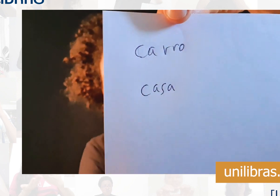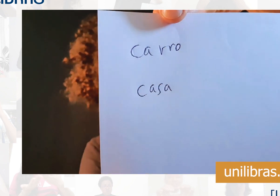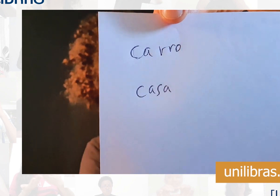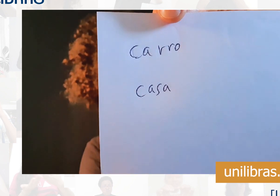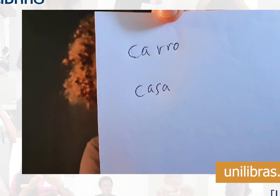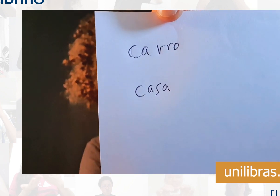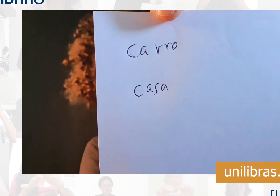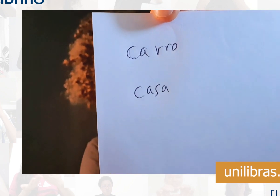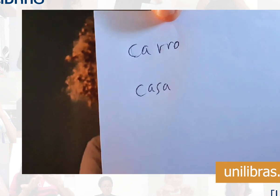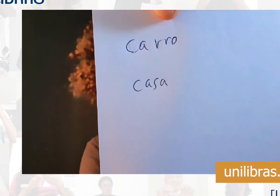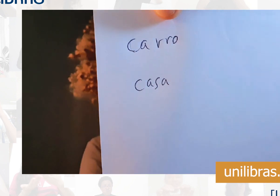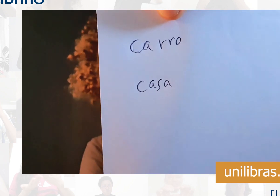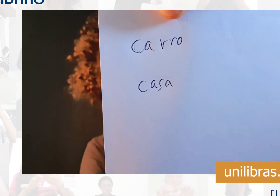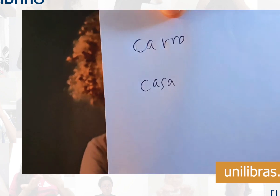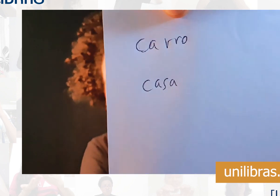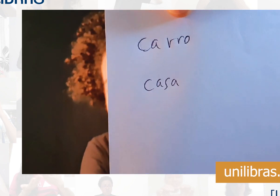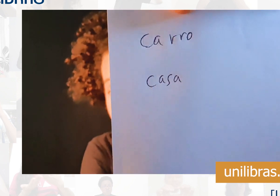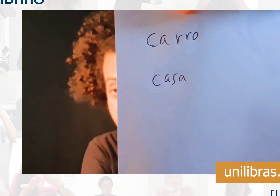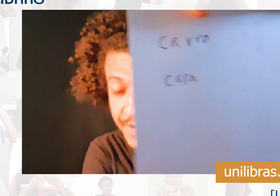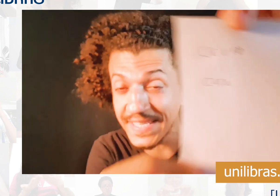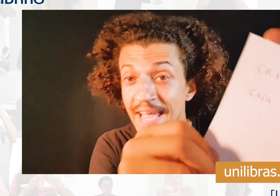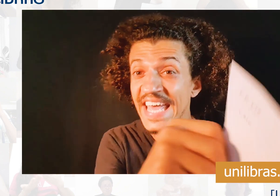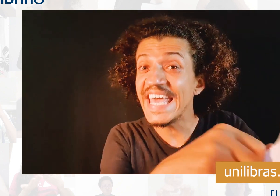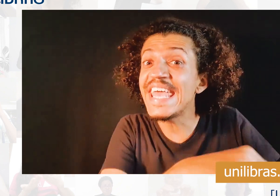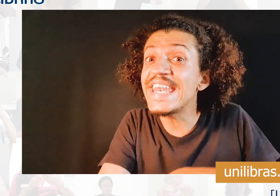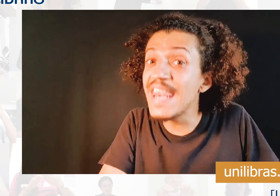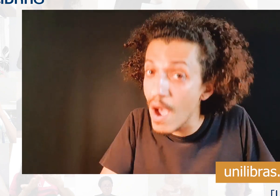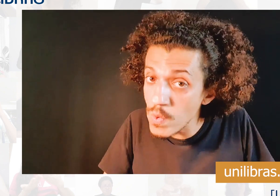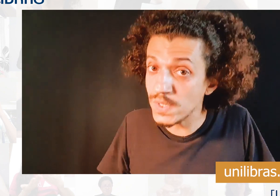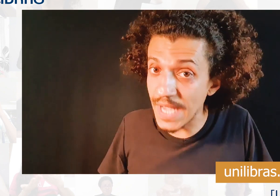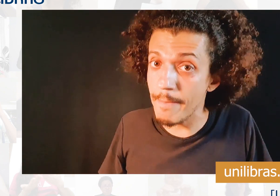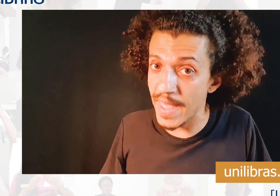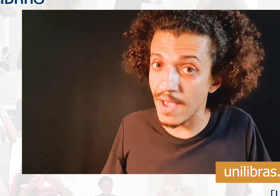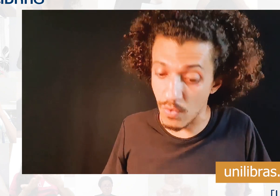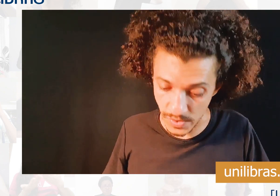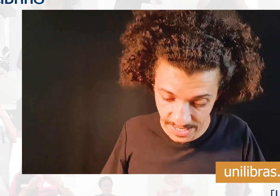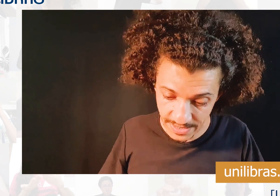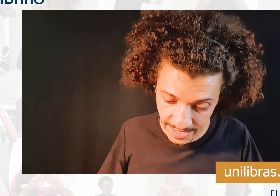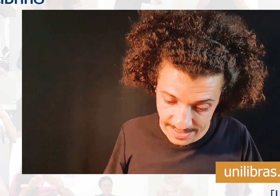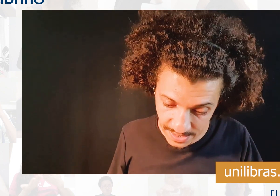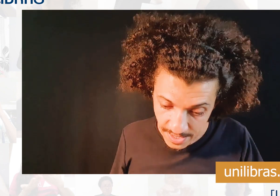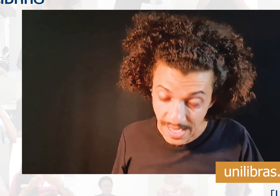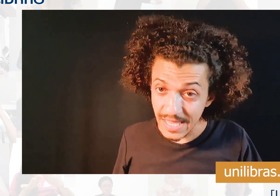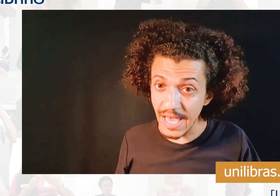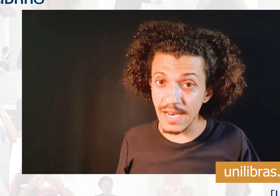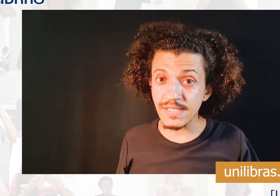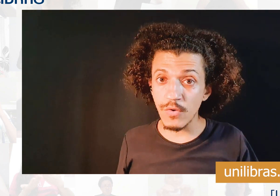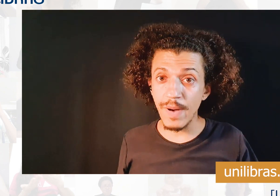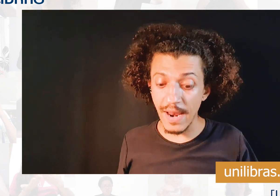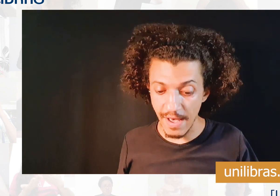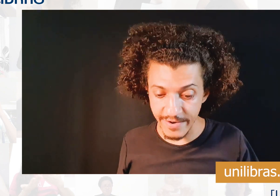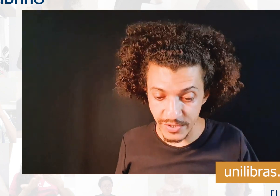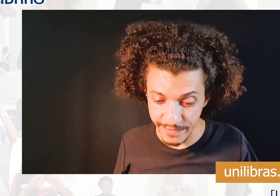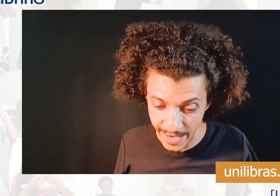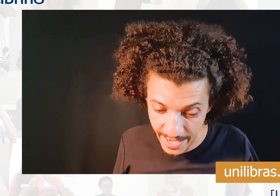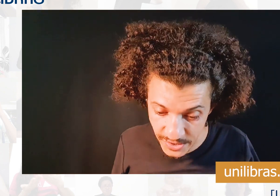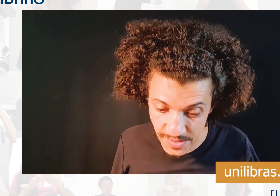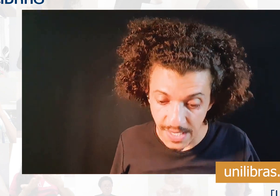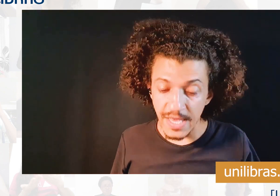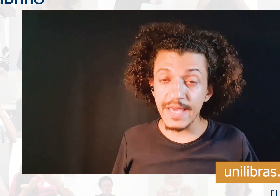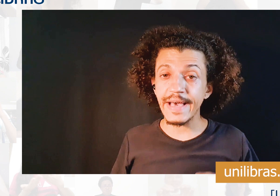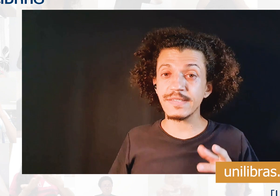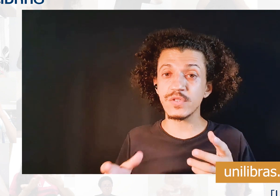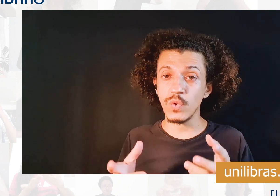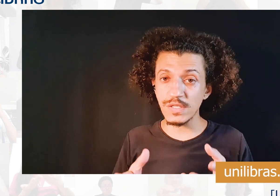pode acontecer de o surdo olhar para essas duas palavras e não saber com certeza que elas são palavras